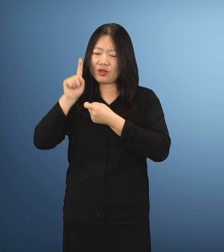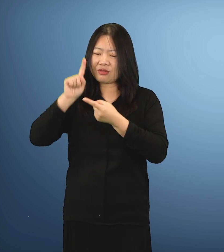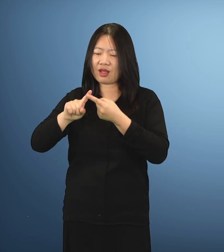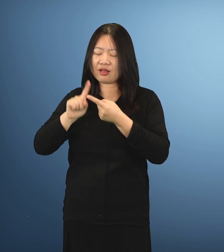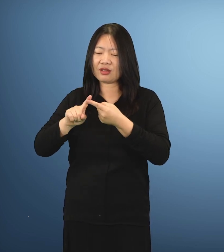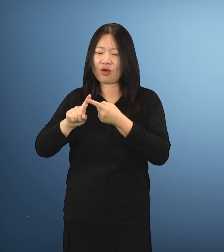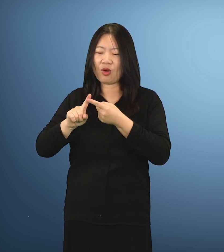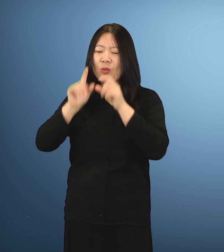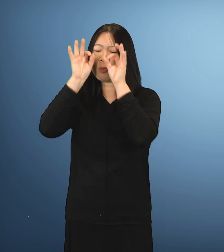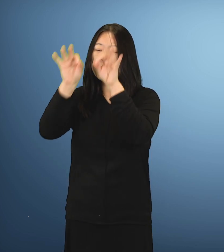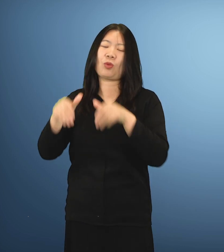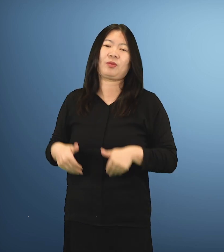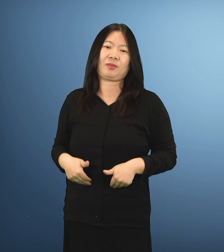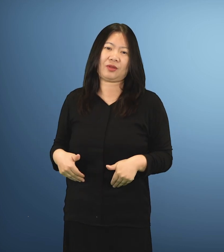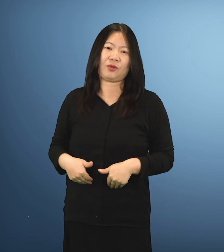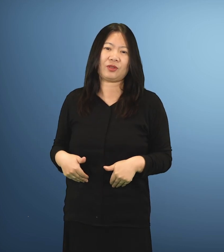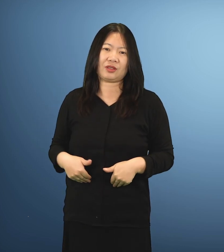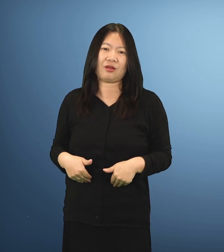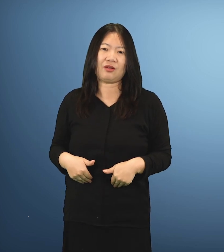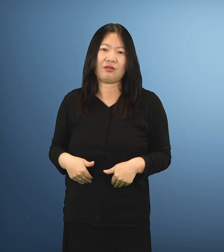건지 모를 수가 있단 말이에요.